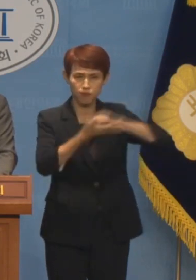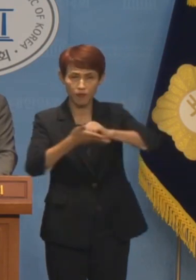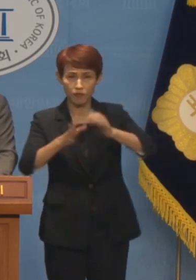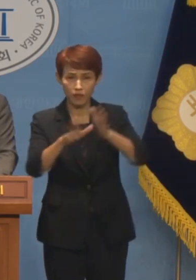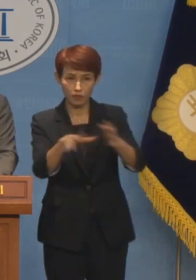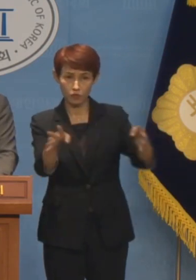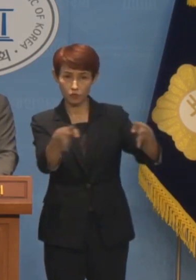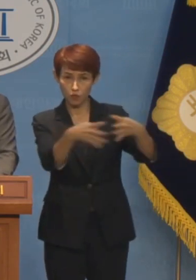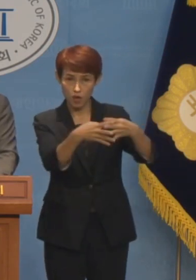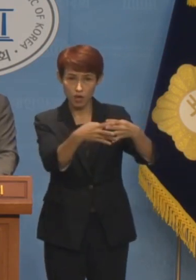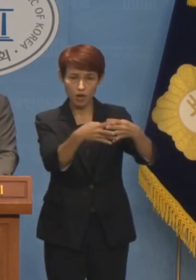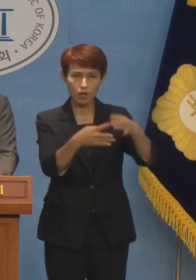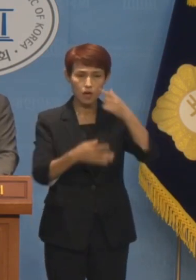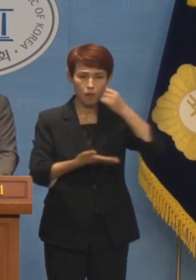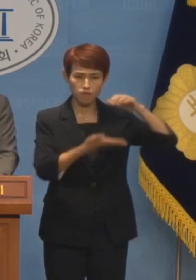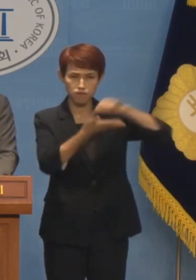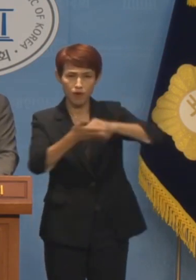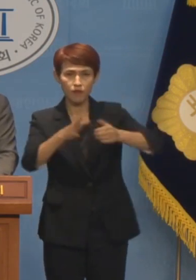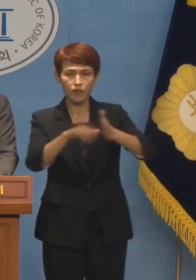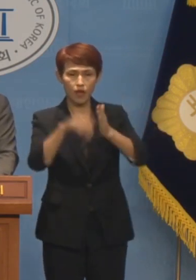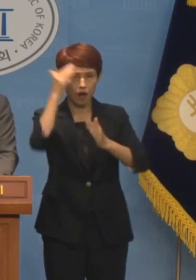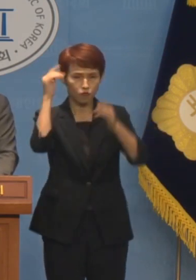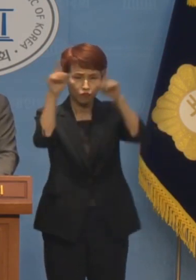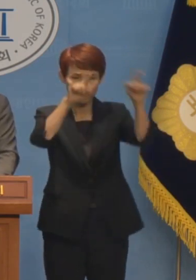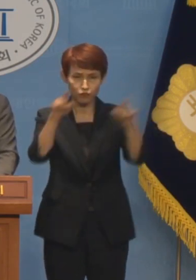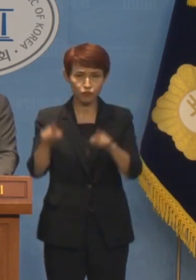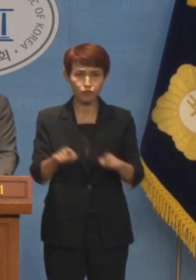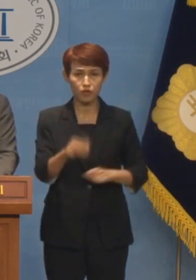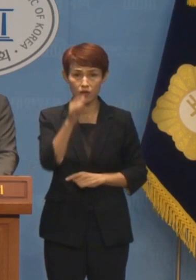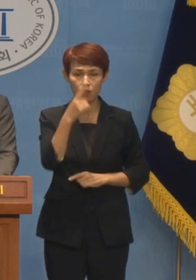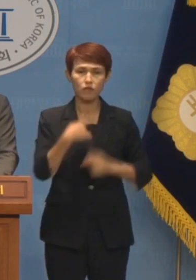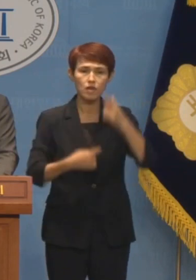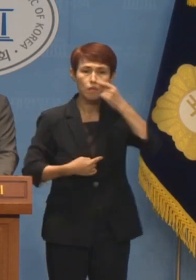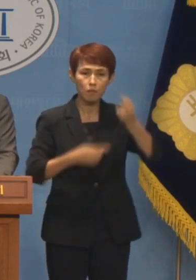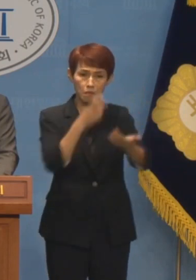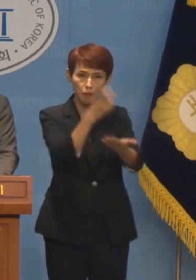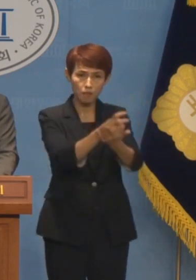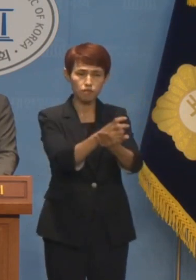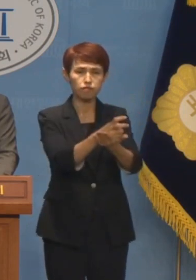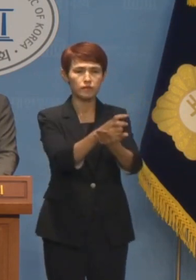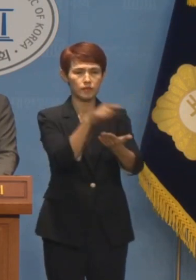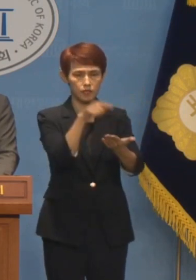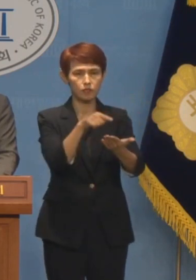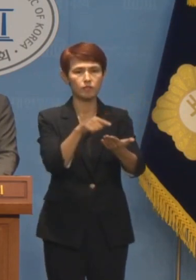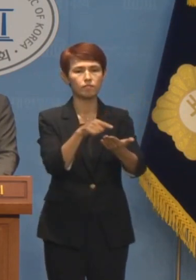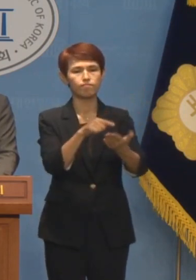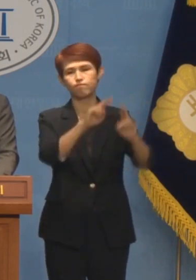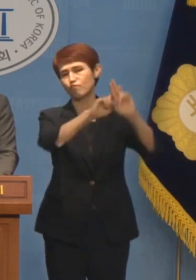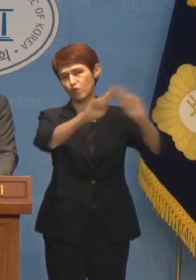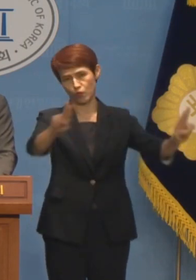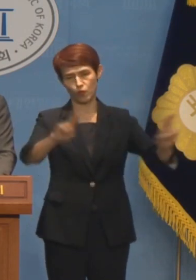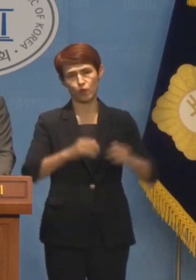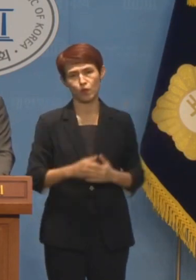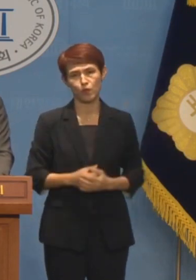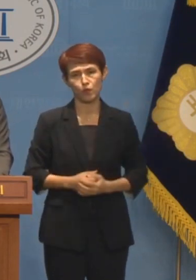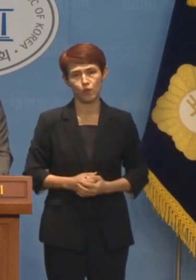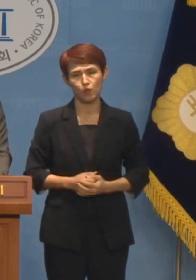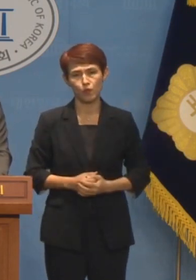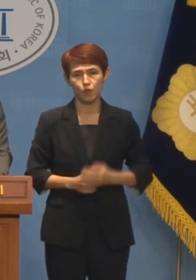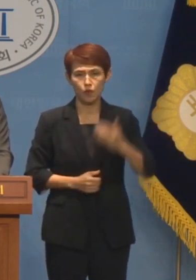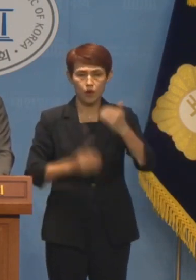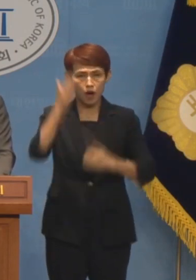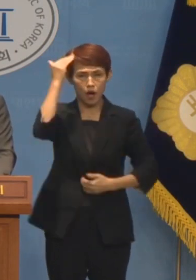조약과 일제강점기 한반도에 적용되었던 일본 법률의 불법 원천 무효, 또